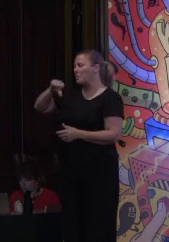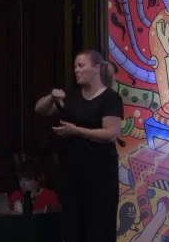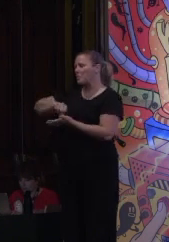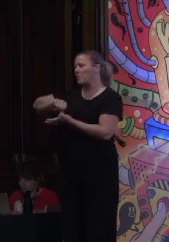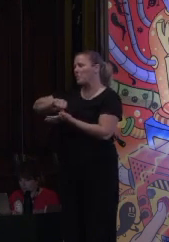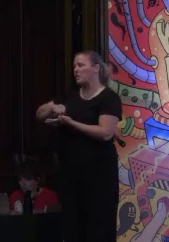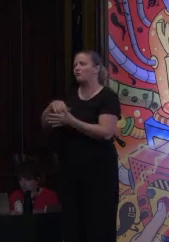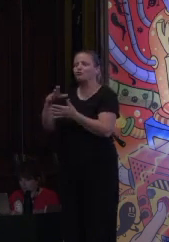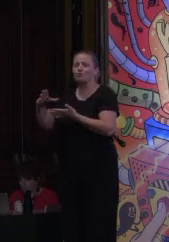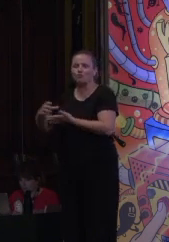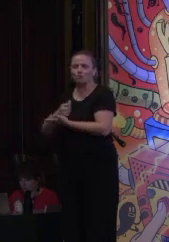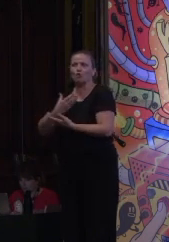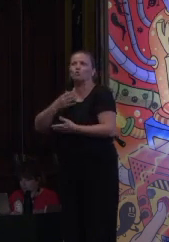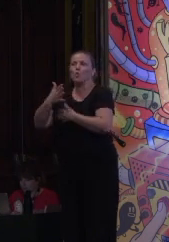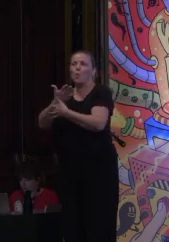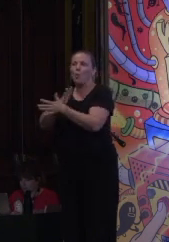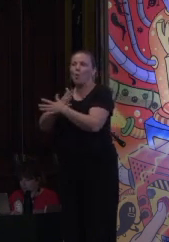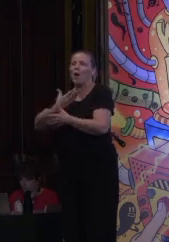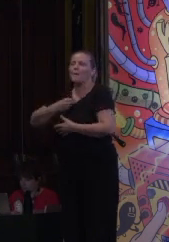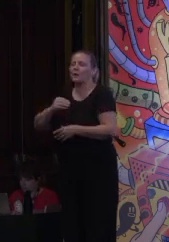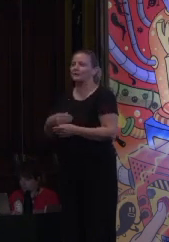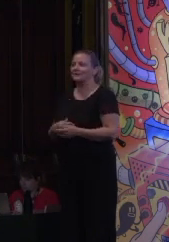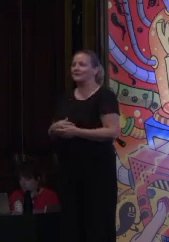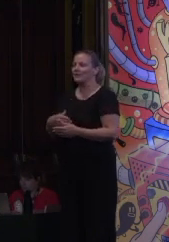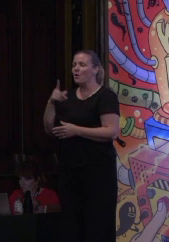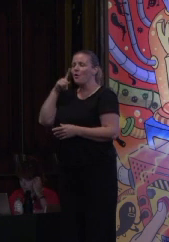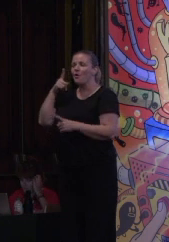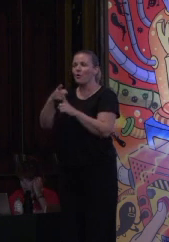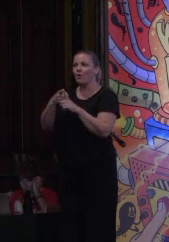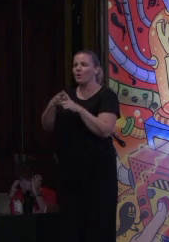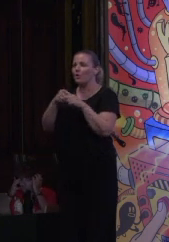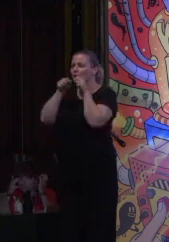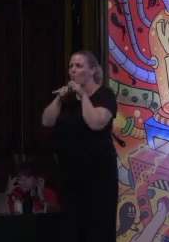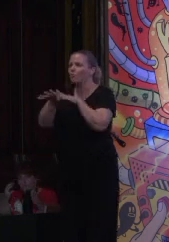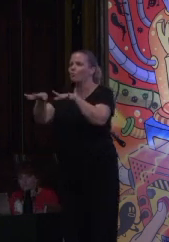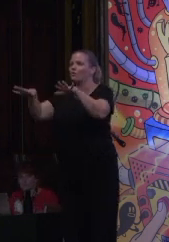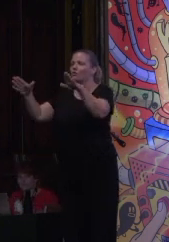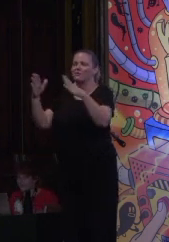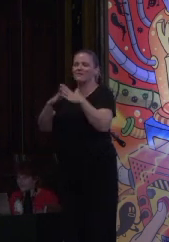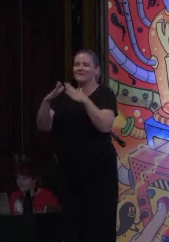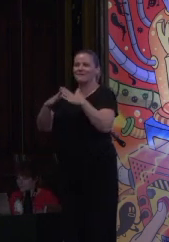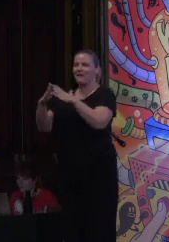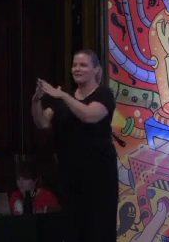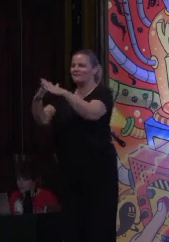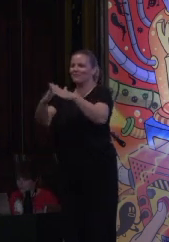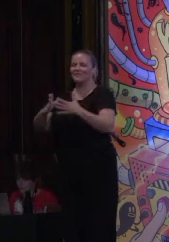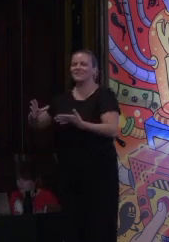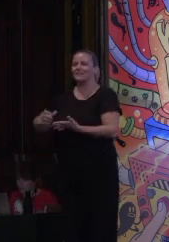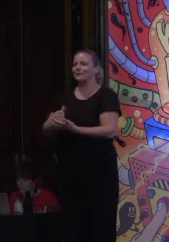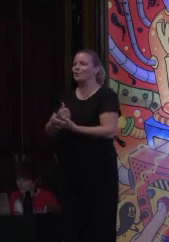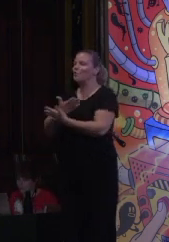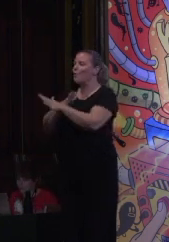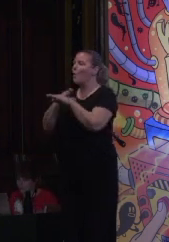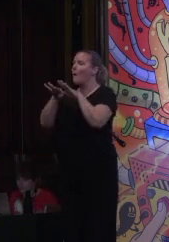y que llegue a todas las casas donde esté este interés compartido por los juegos de mesa